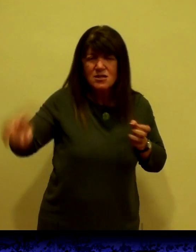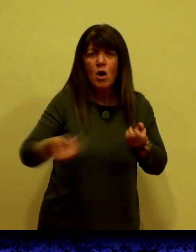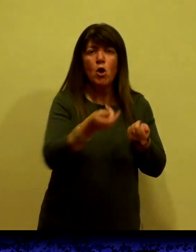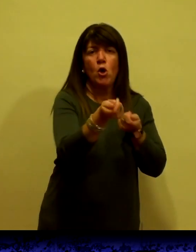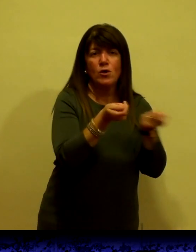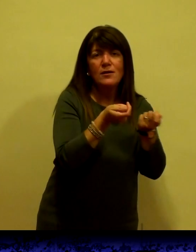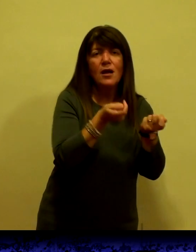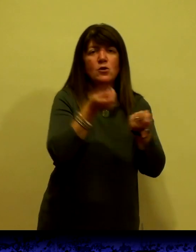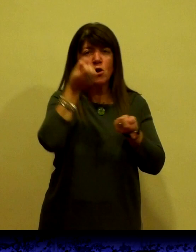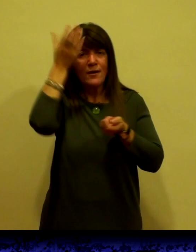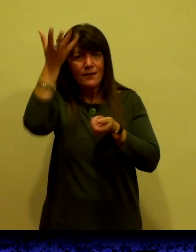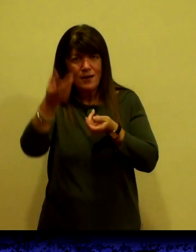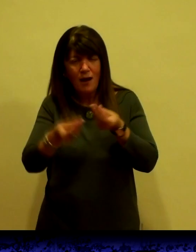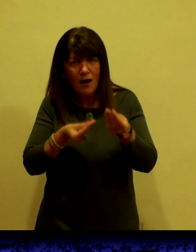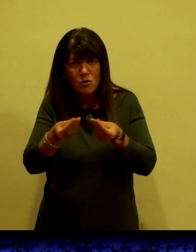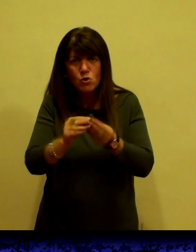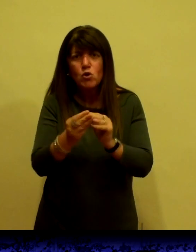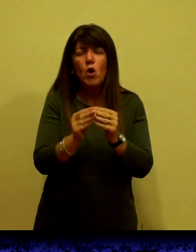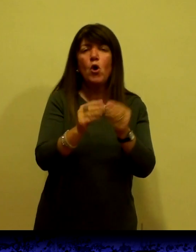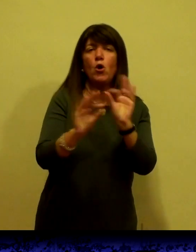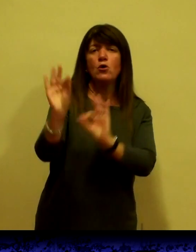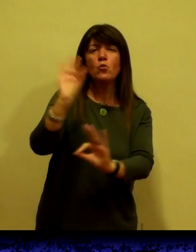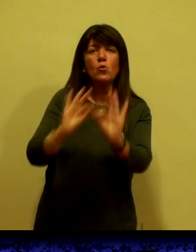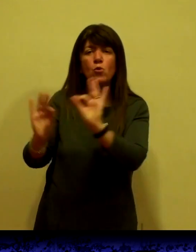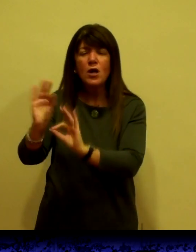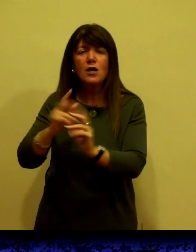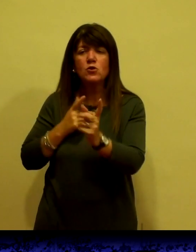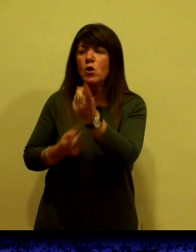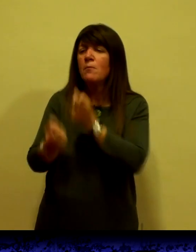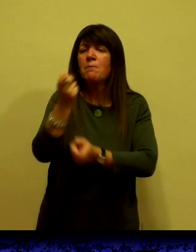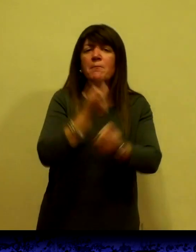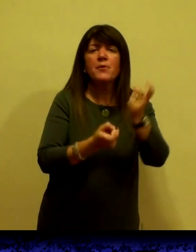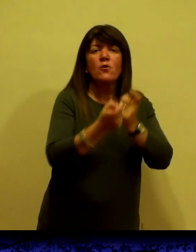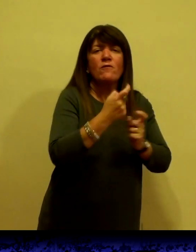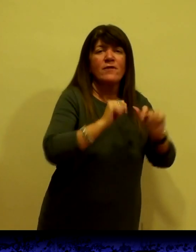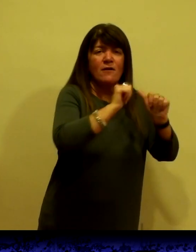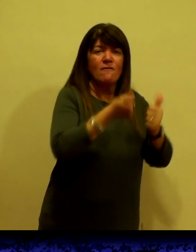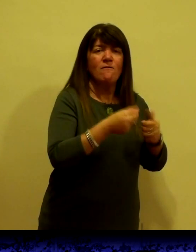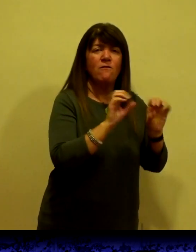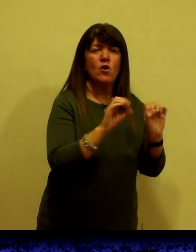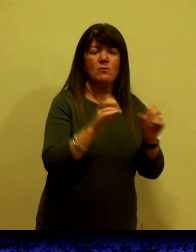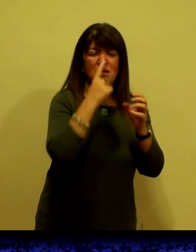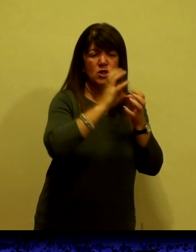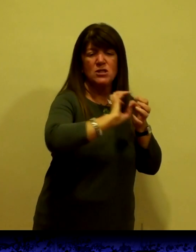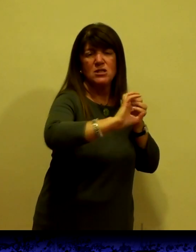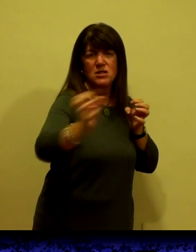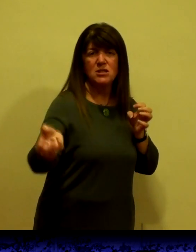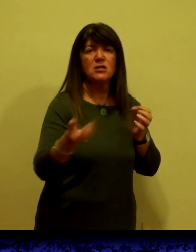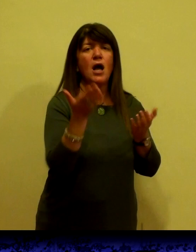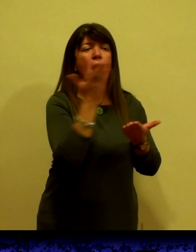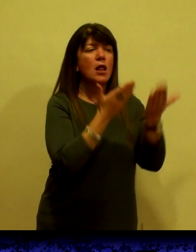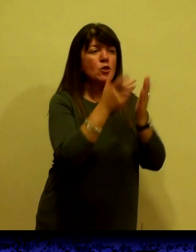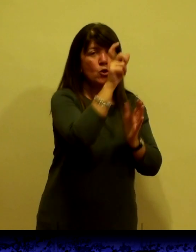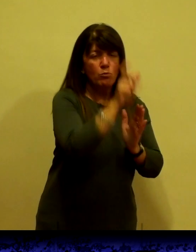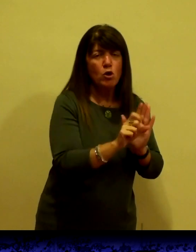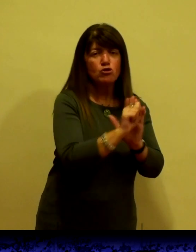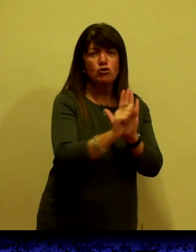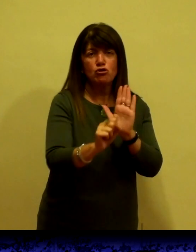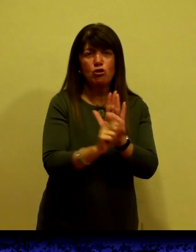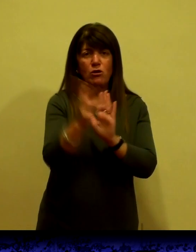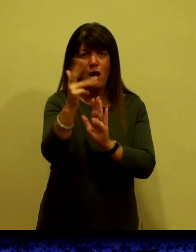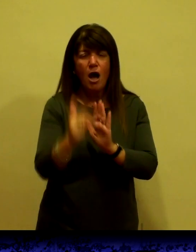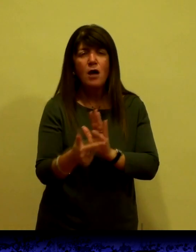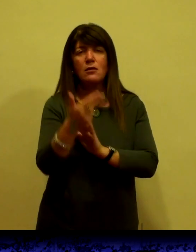ideatori, curatori, proveniamo da diverse formazioni disciplinari, per cui siamo antropologi, storici dell'arte,